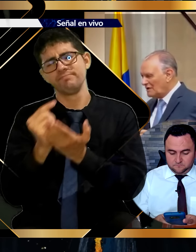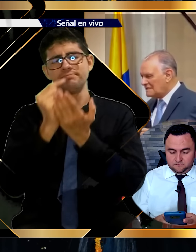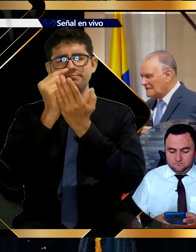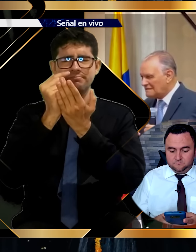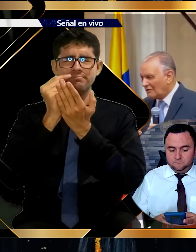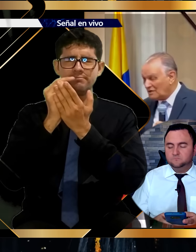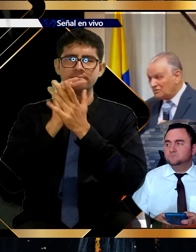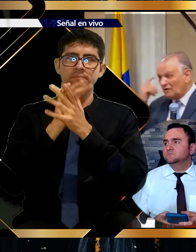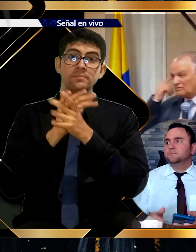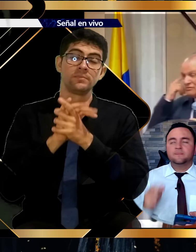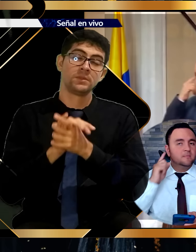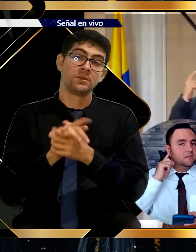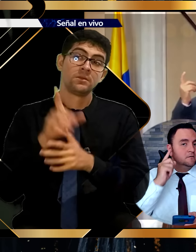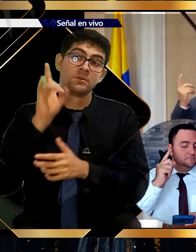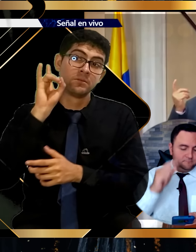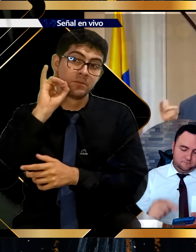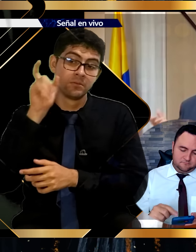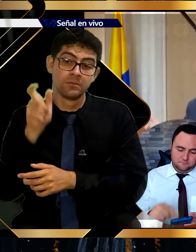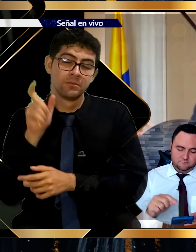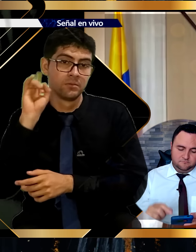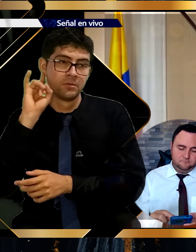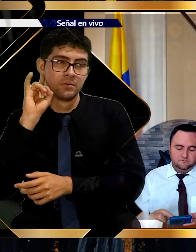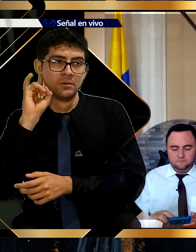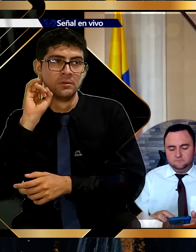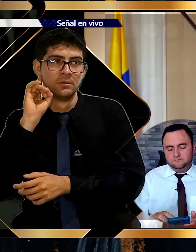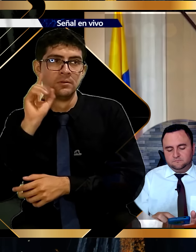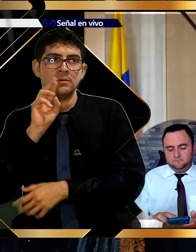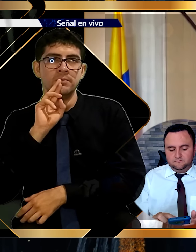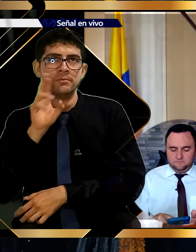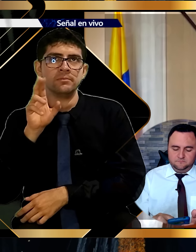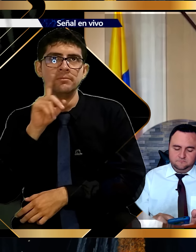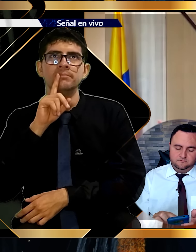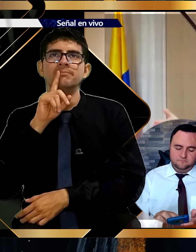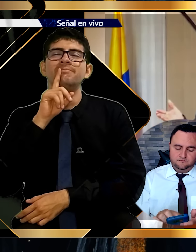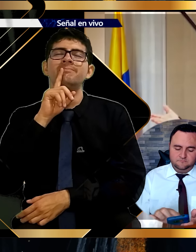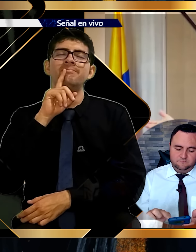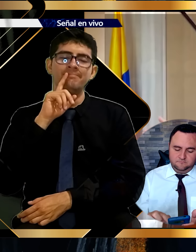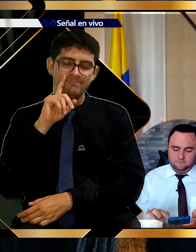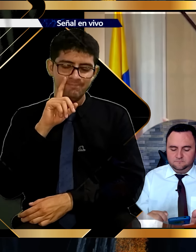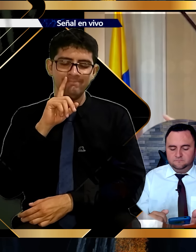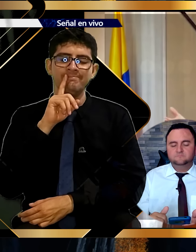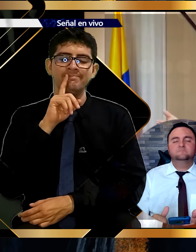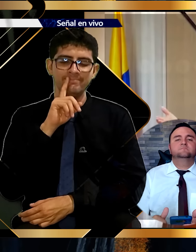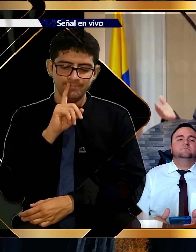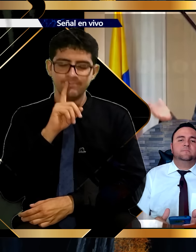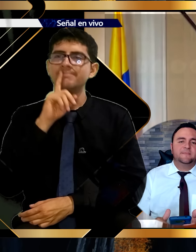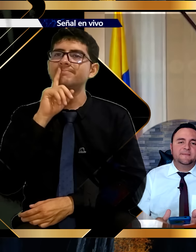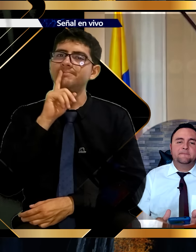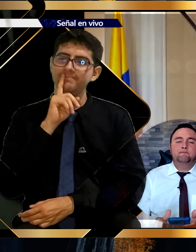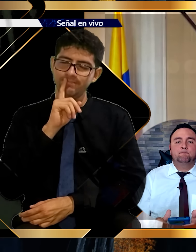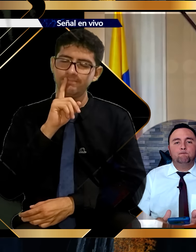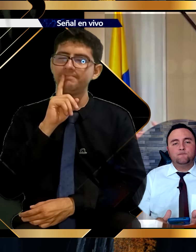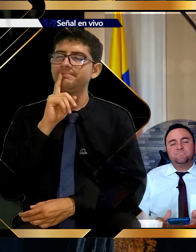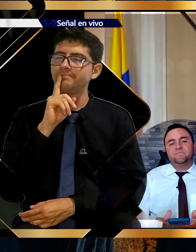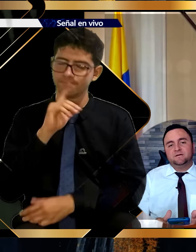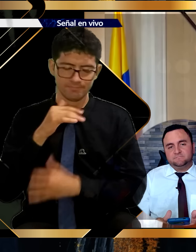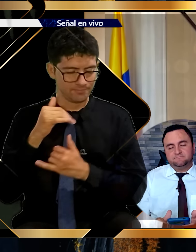Eso quiere decir que el que está oyendo eso y lo repite, dice, esa es. Eso será el fin de todo y la alegría